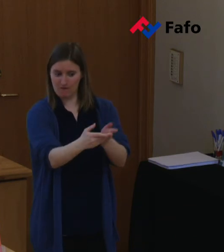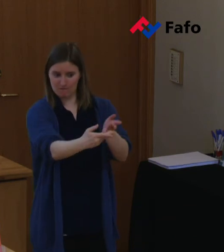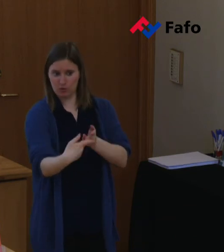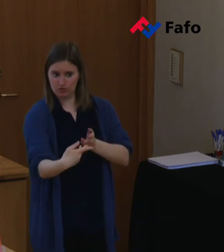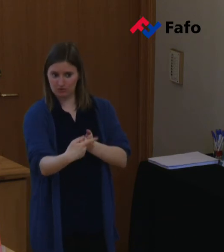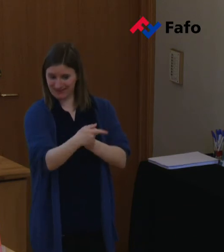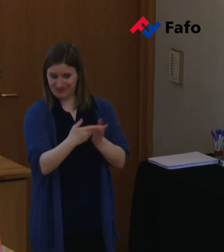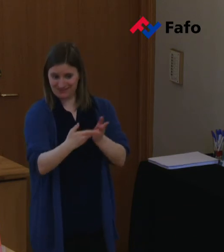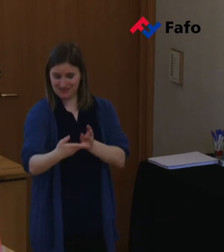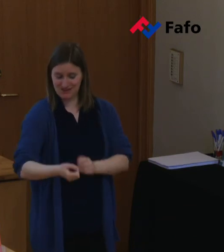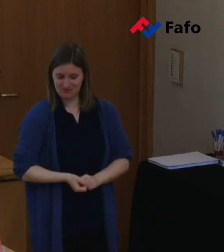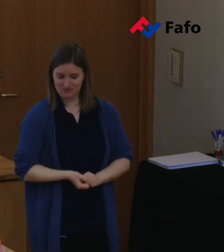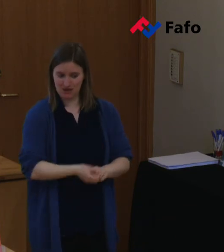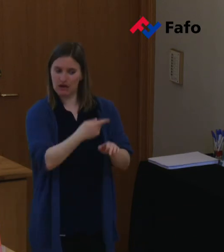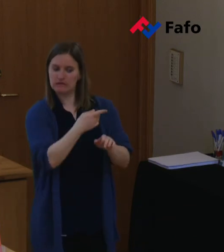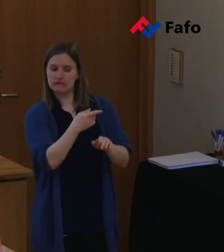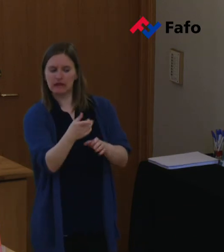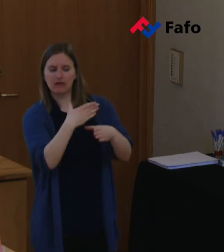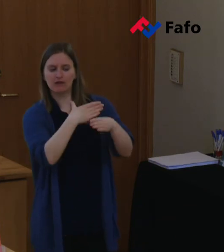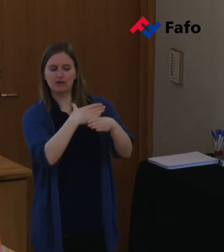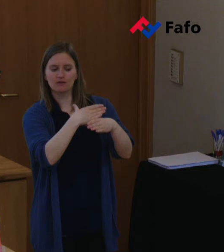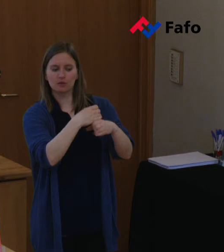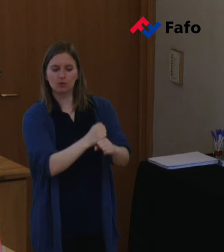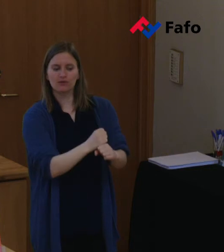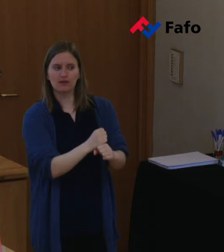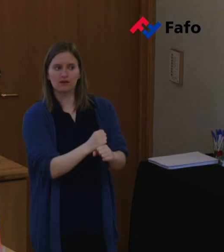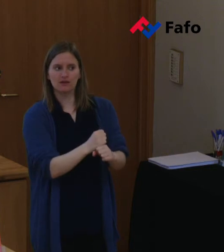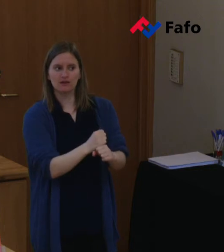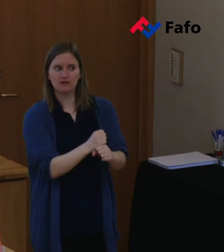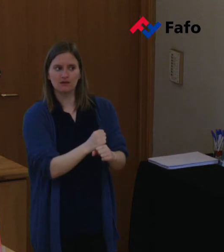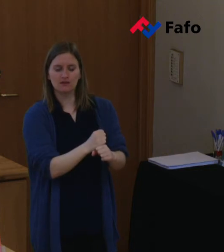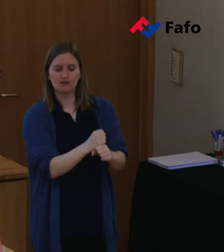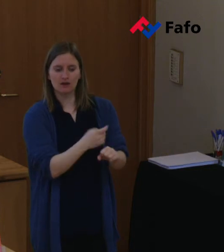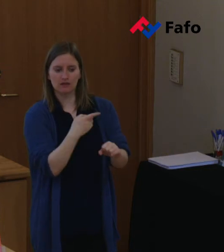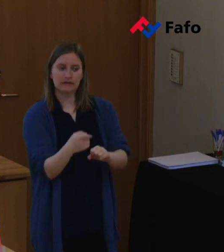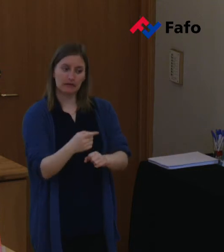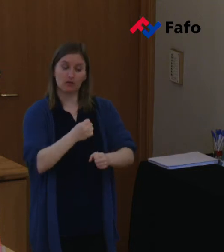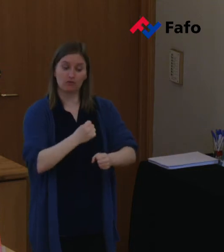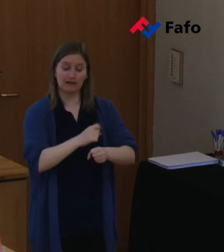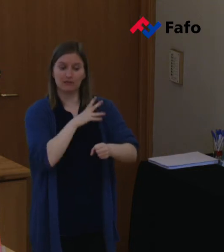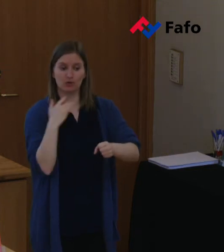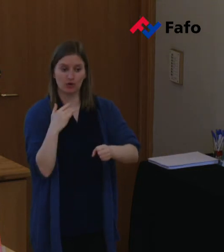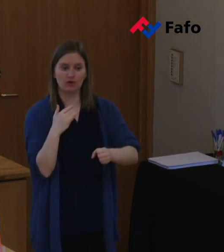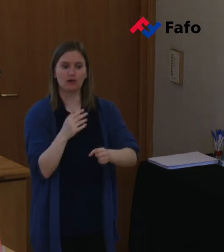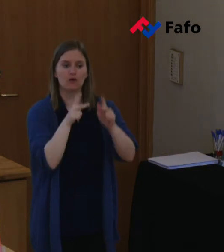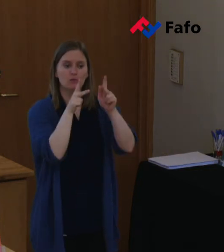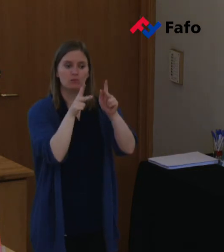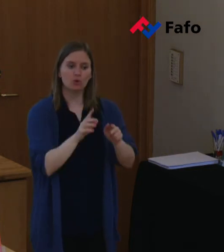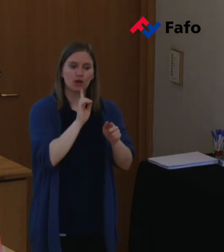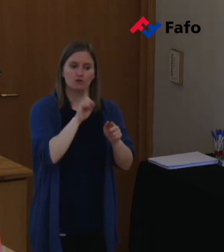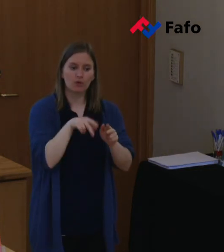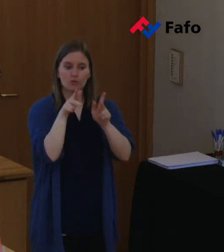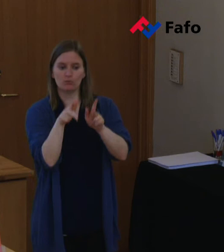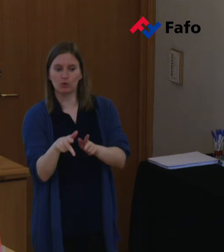disse tjenestene, de vektlegger, de svært fornøyde, det brukers bør bruker, som et